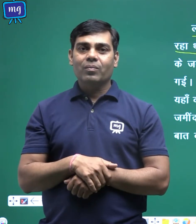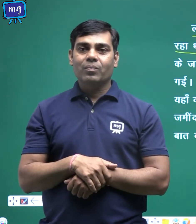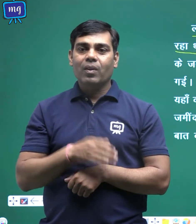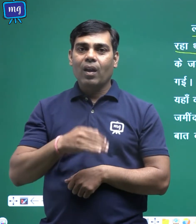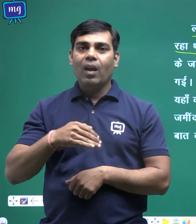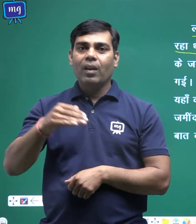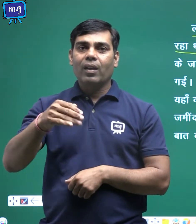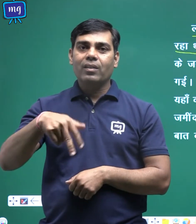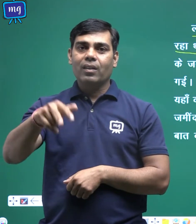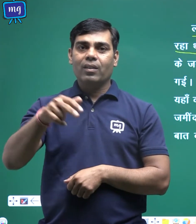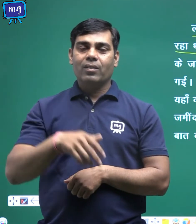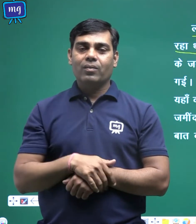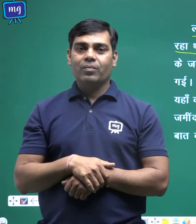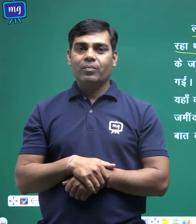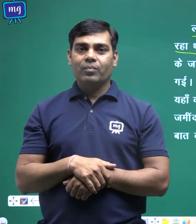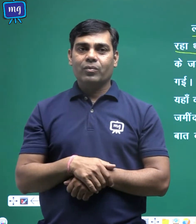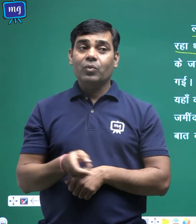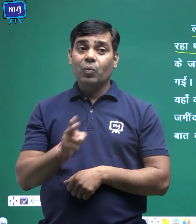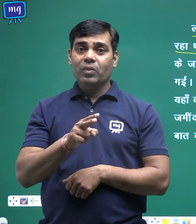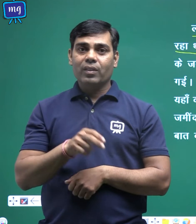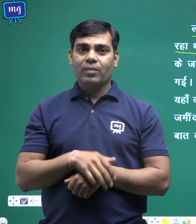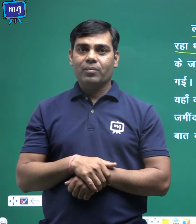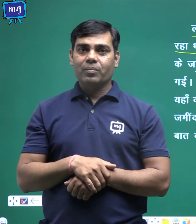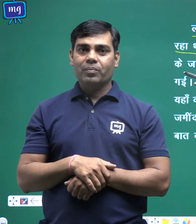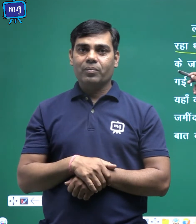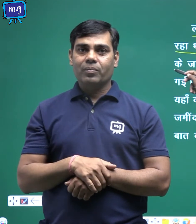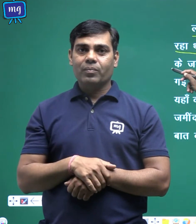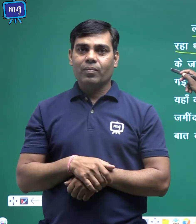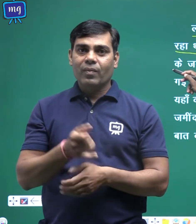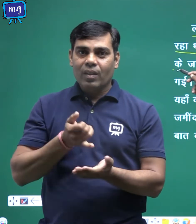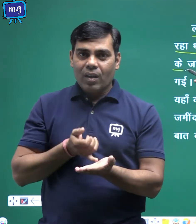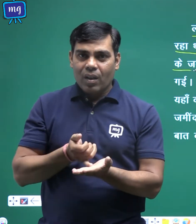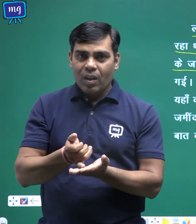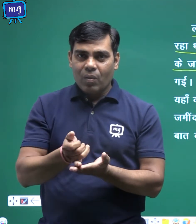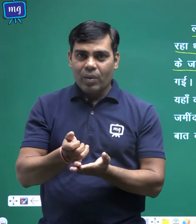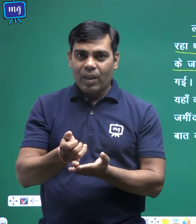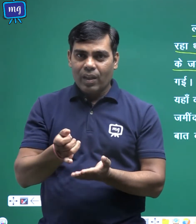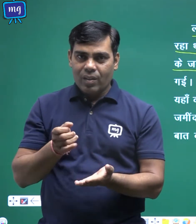आगे चलकर उसे गांव के जमींदार